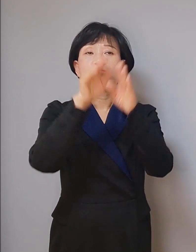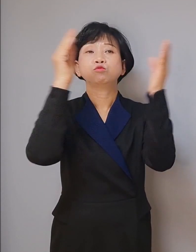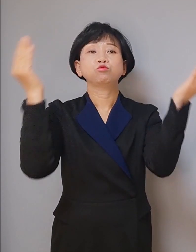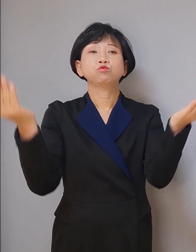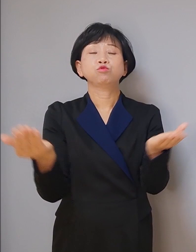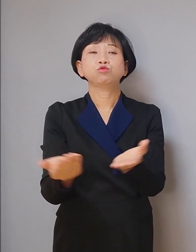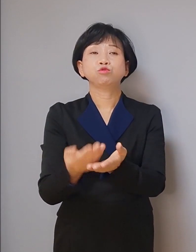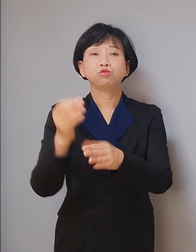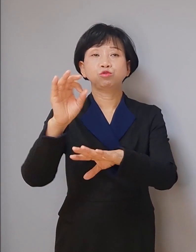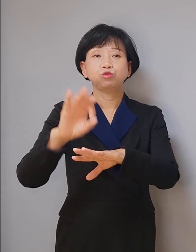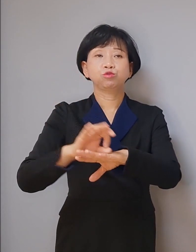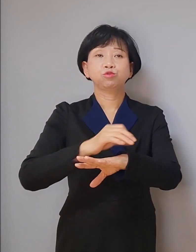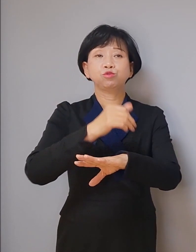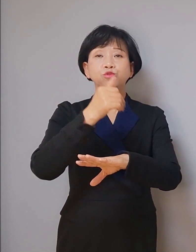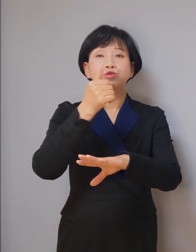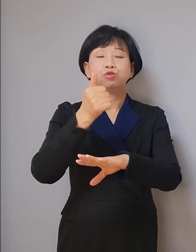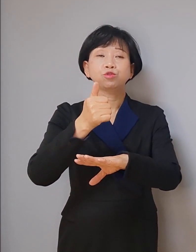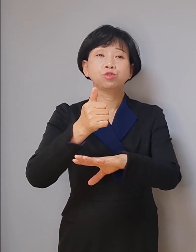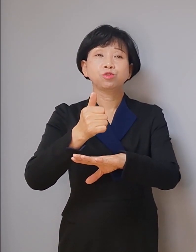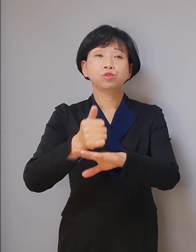만군의